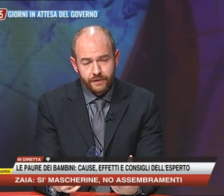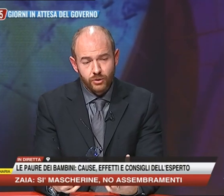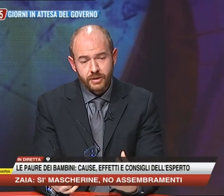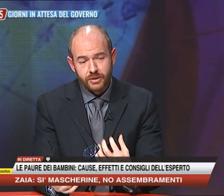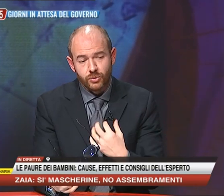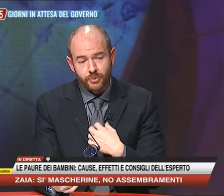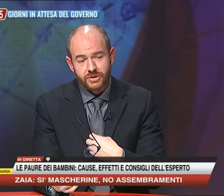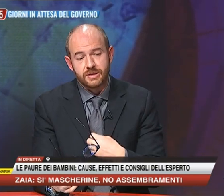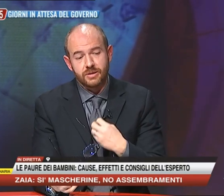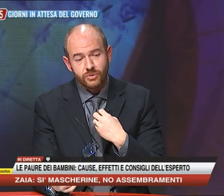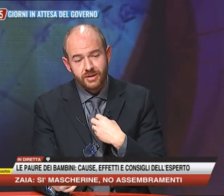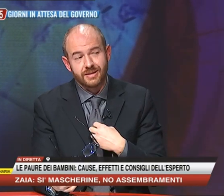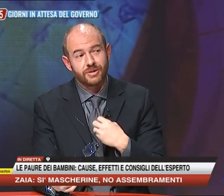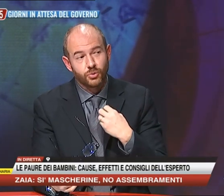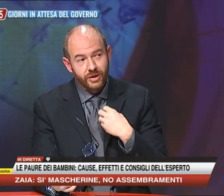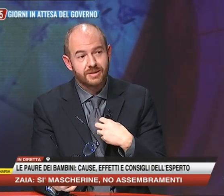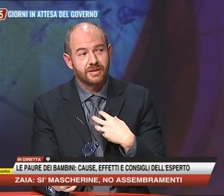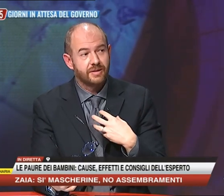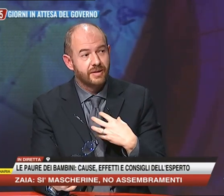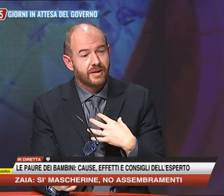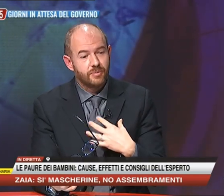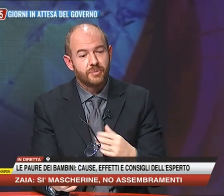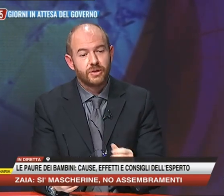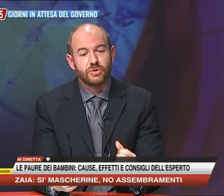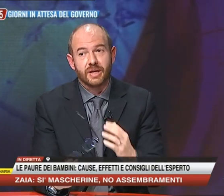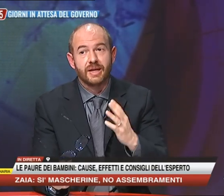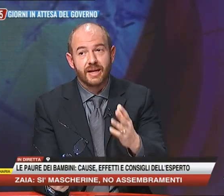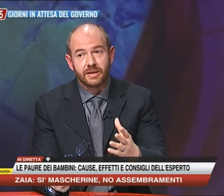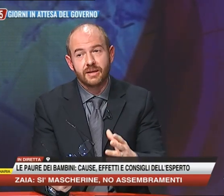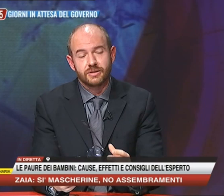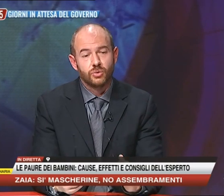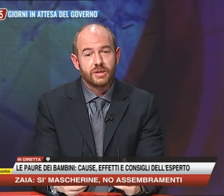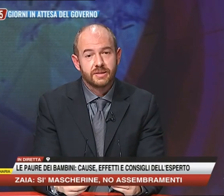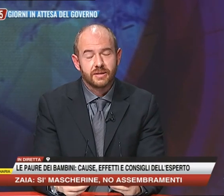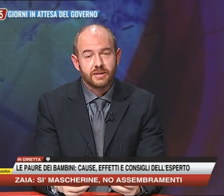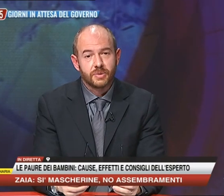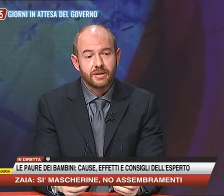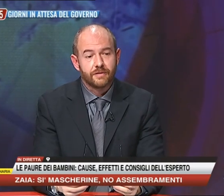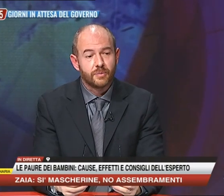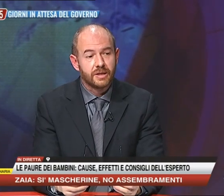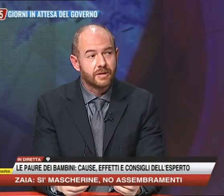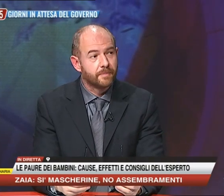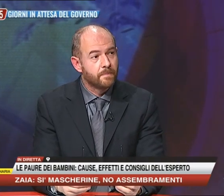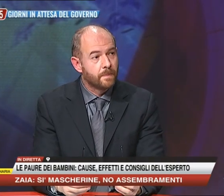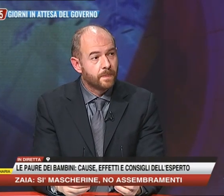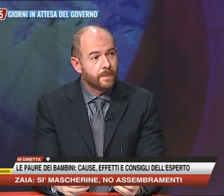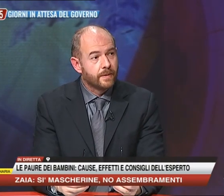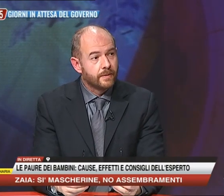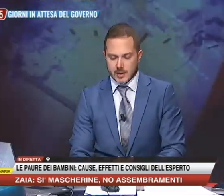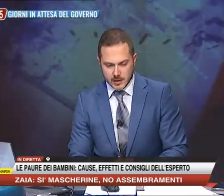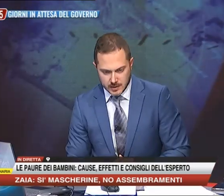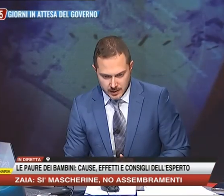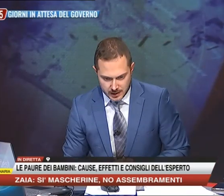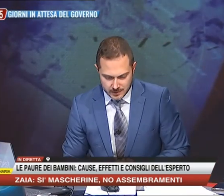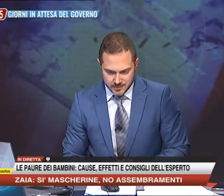delle difficoltà sulla percezione della sicurezza che ha il bambino in sé e anche della sicurezza che trasmette alla famiglia.